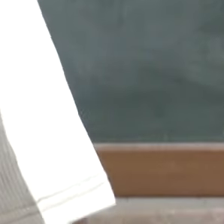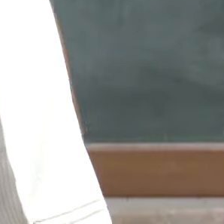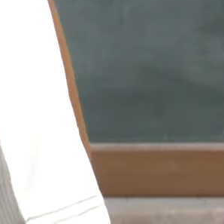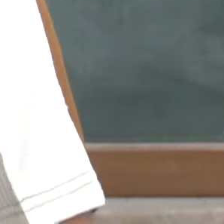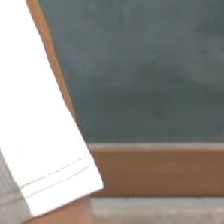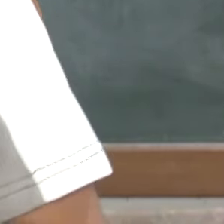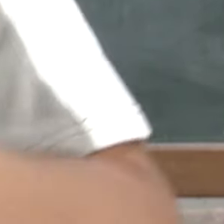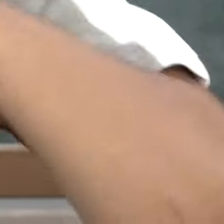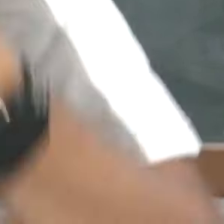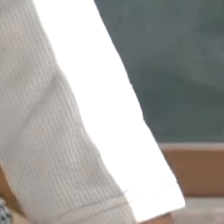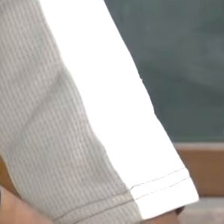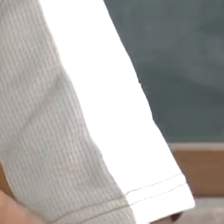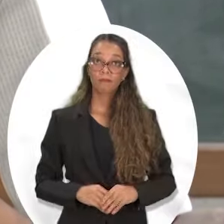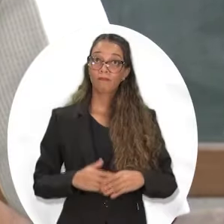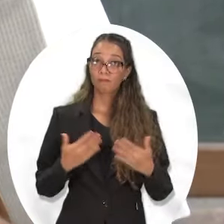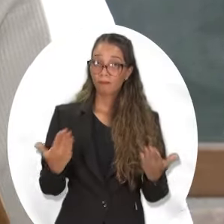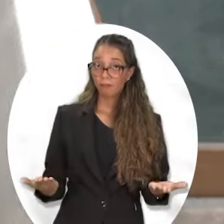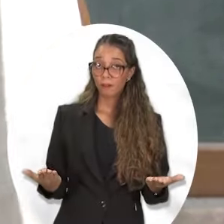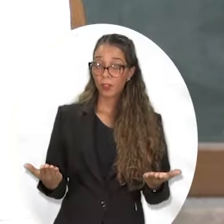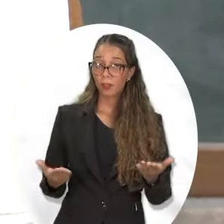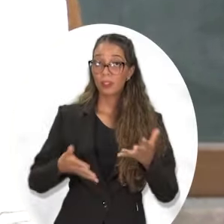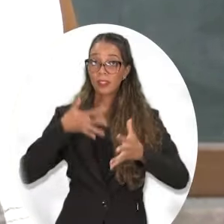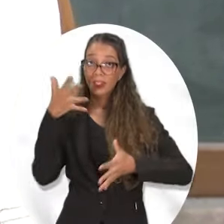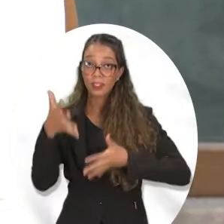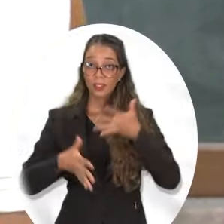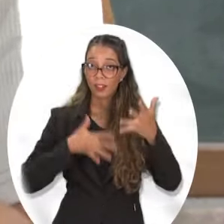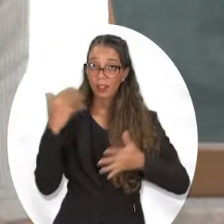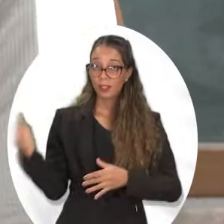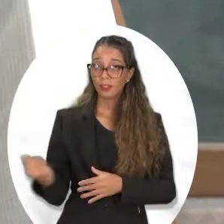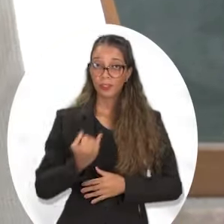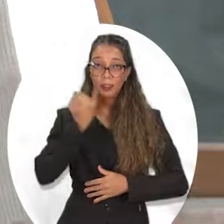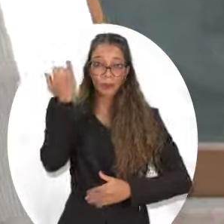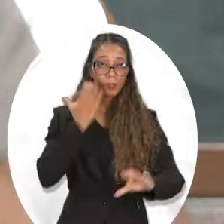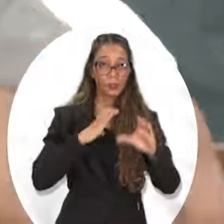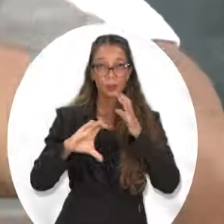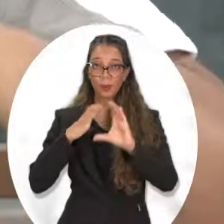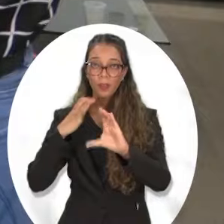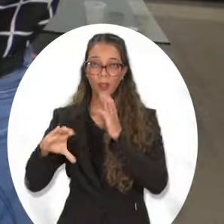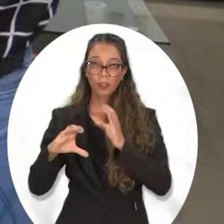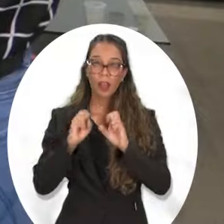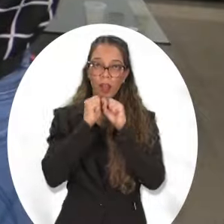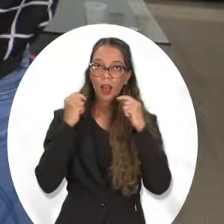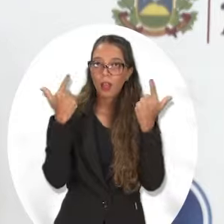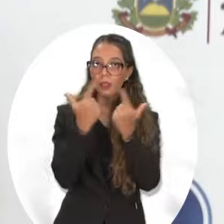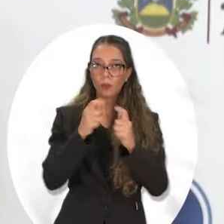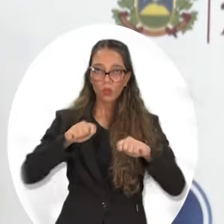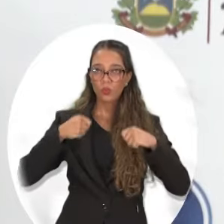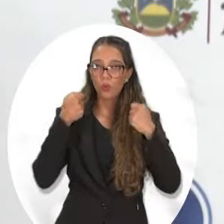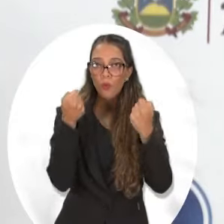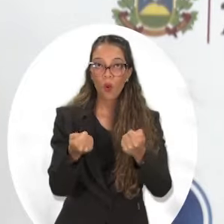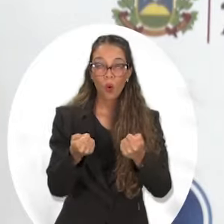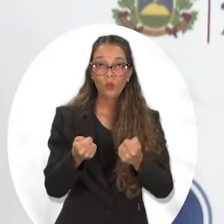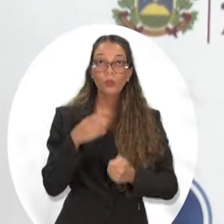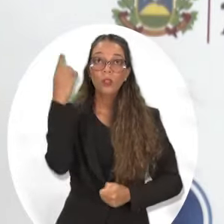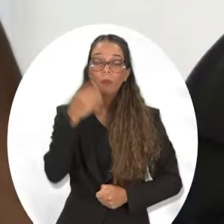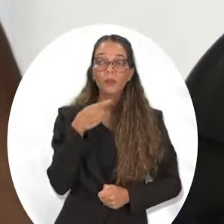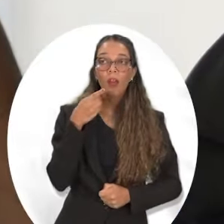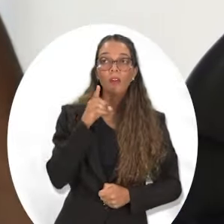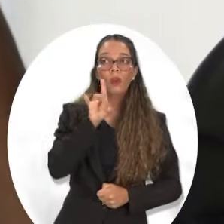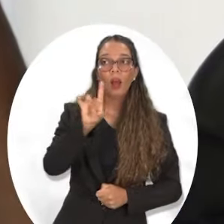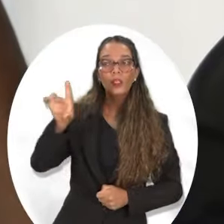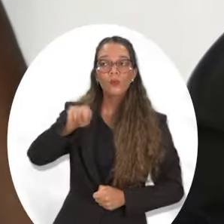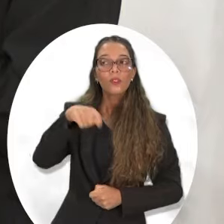outro sinal relacionado a ele. Diante dessa importante ferramenta de comunicação, a Assembleia foi atrás de saber quais são